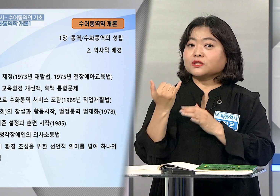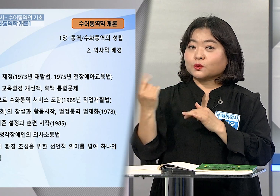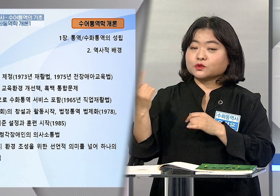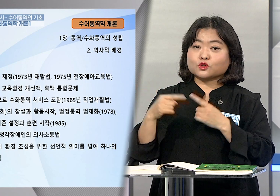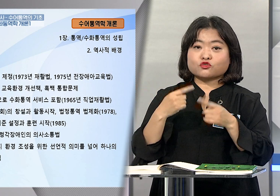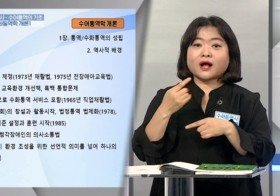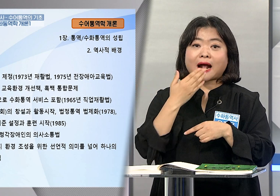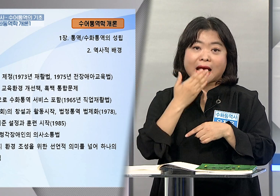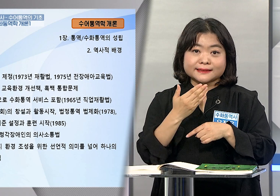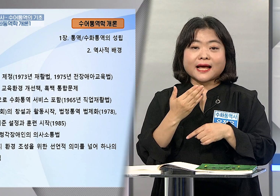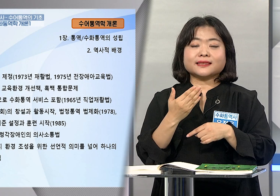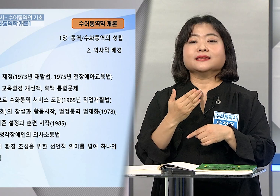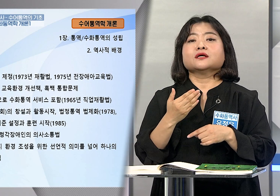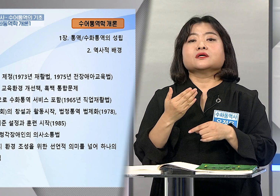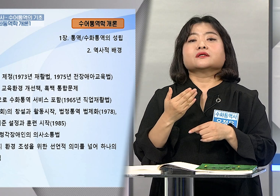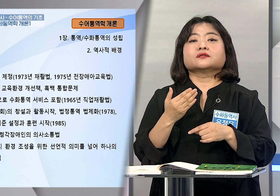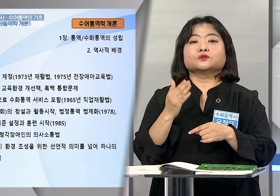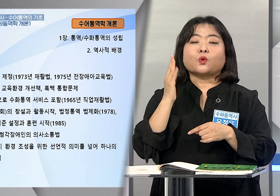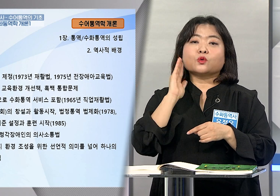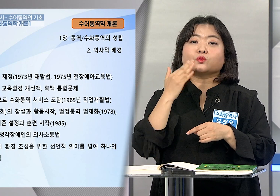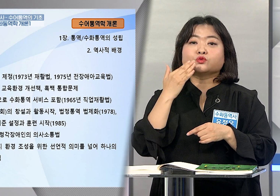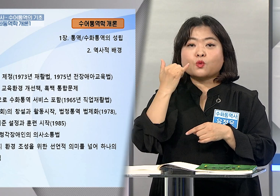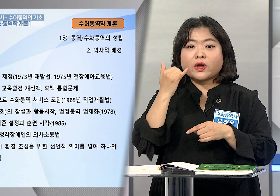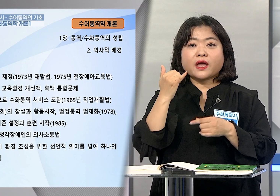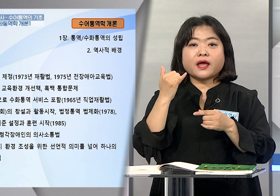부모가 농인으로서 수화가 가능한